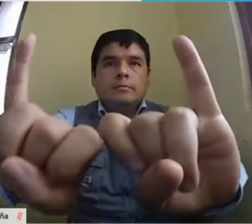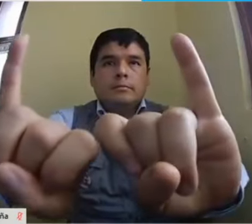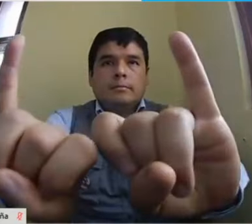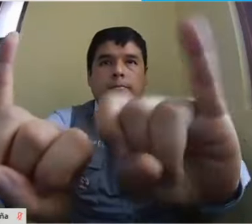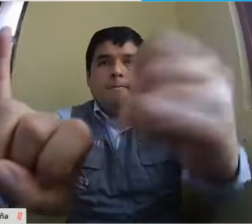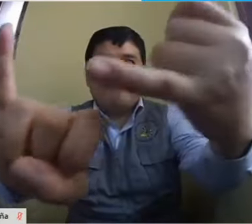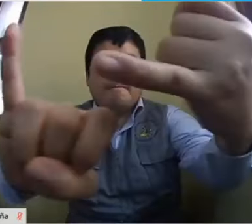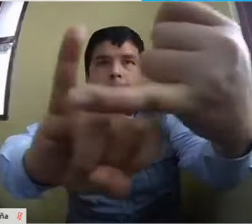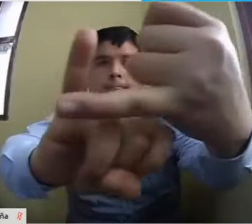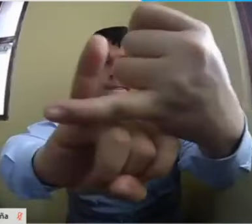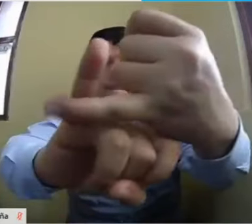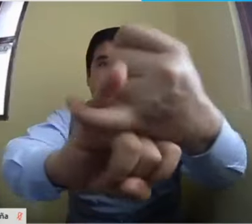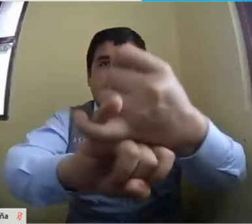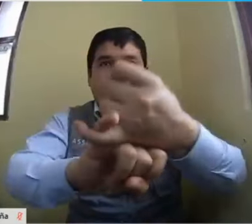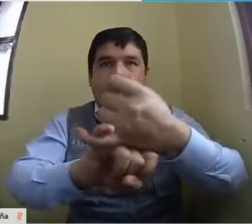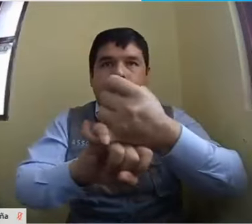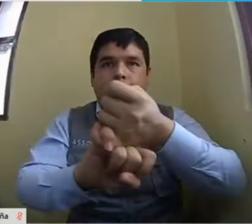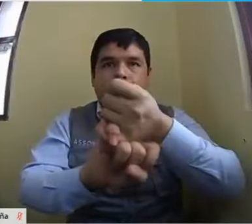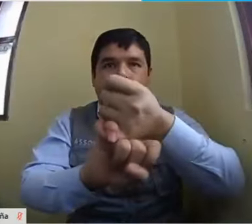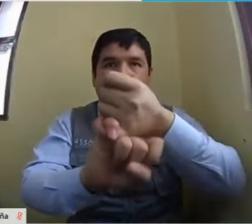¿recuerdan la S antigua que era con los meñiques?